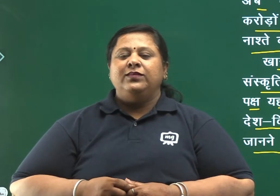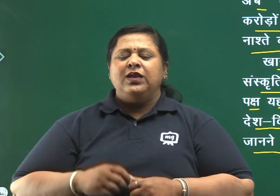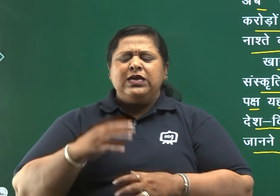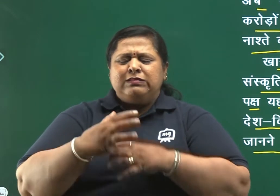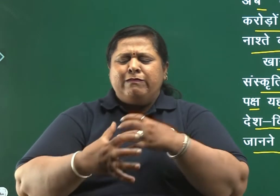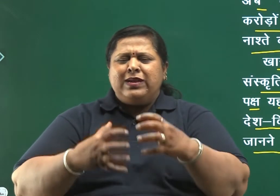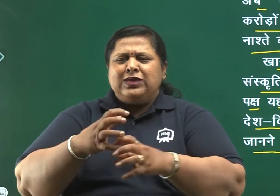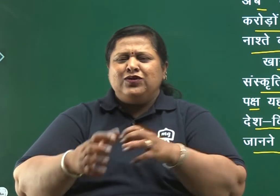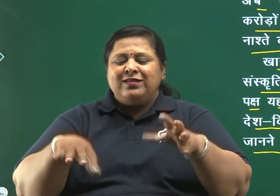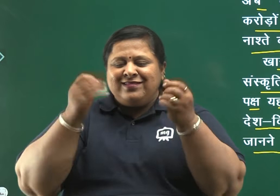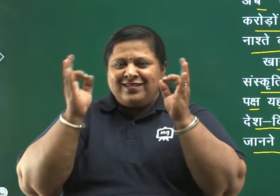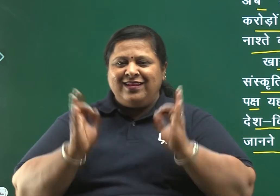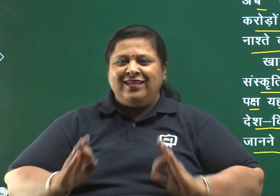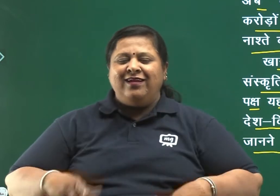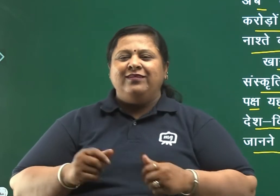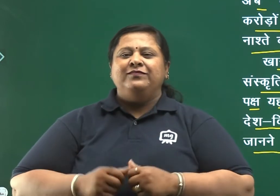मिश्रित संस्कृति का